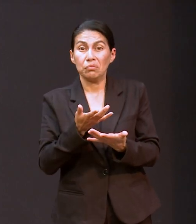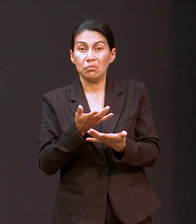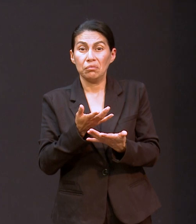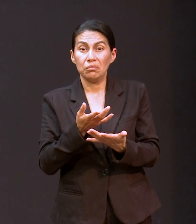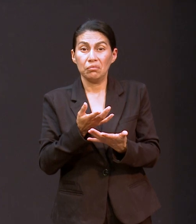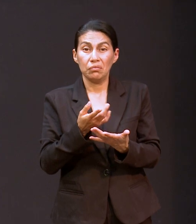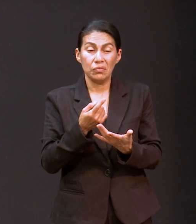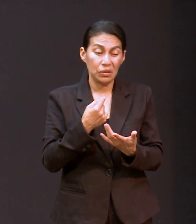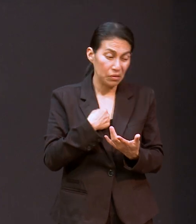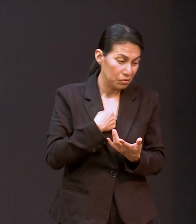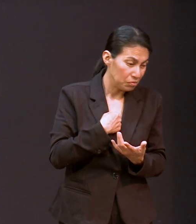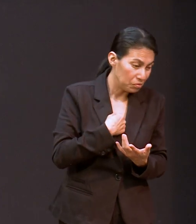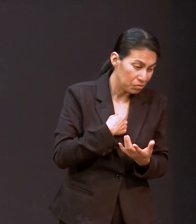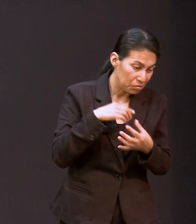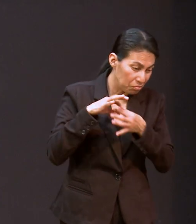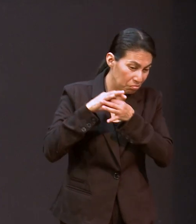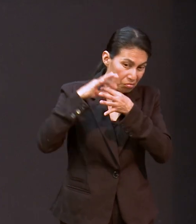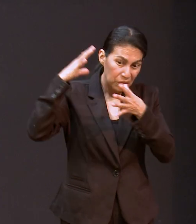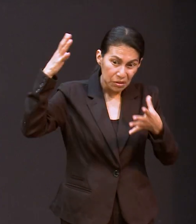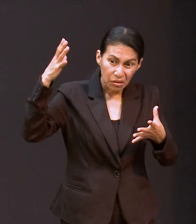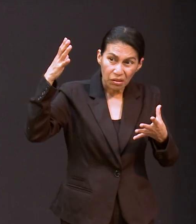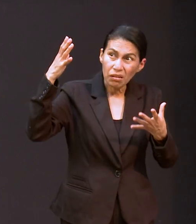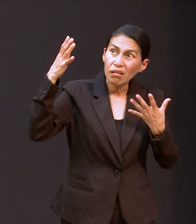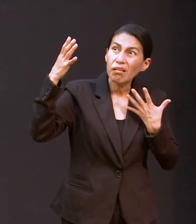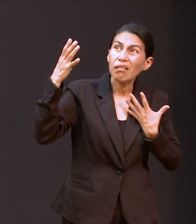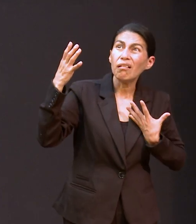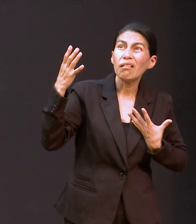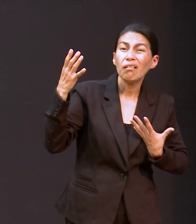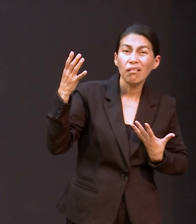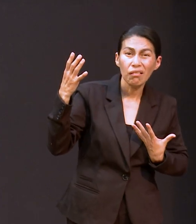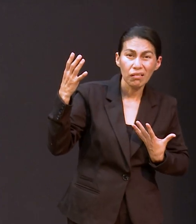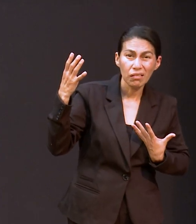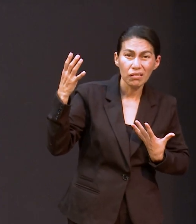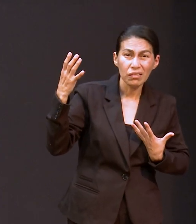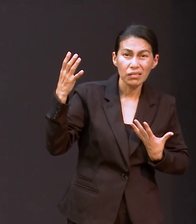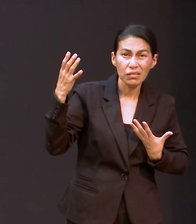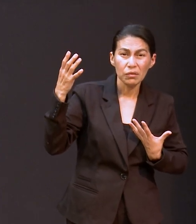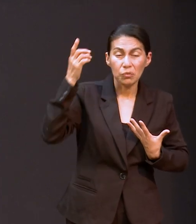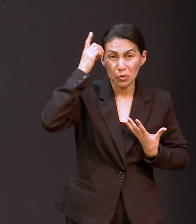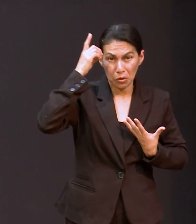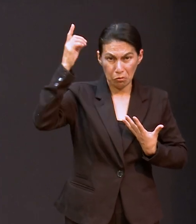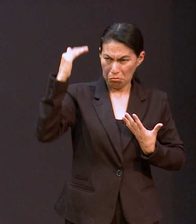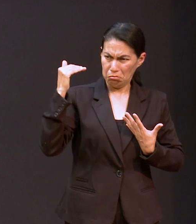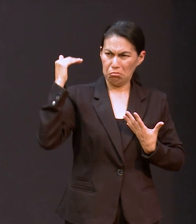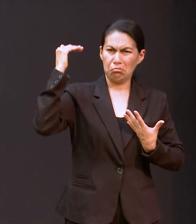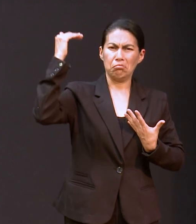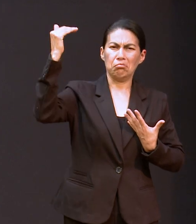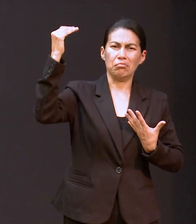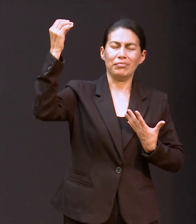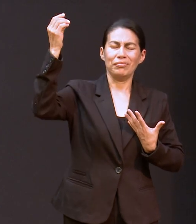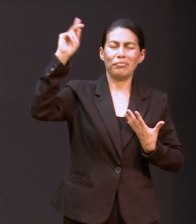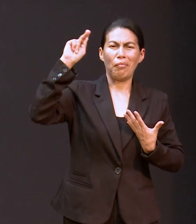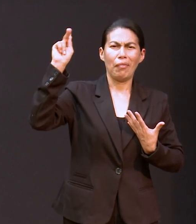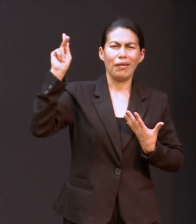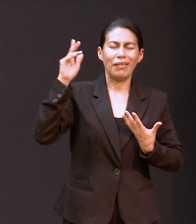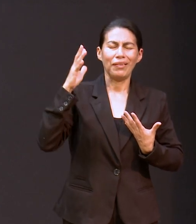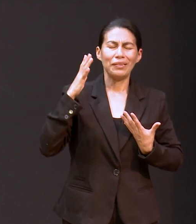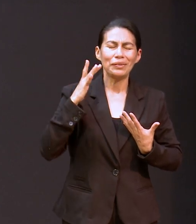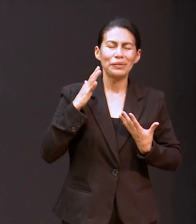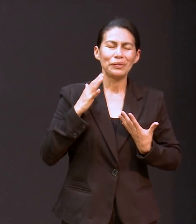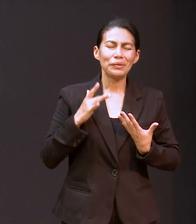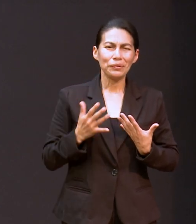Solo desamparado esa conexión íntima con Dios porque uno